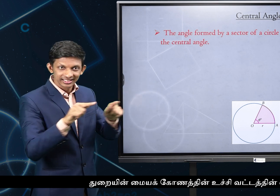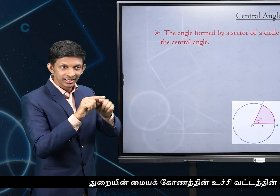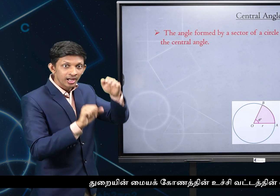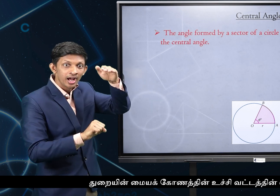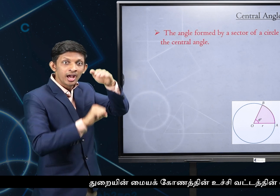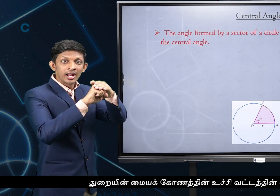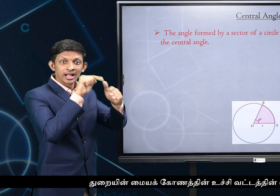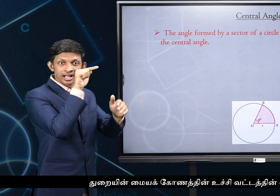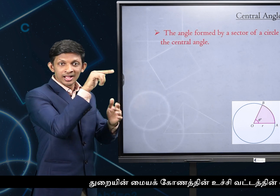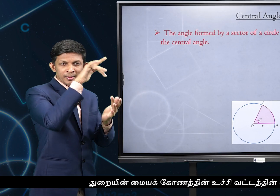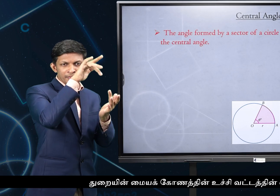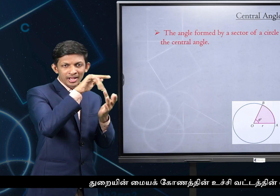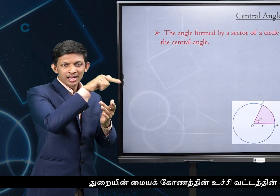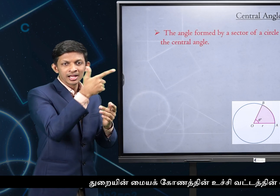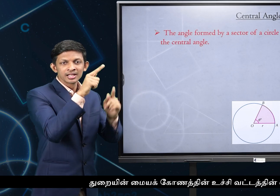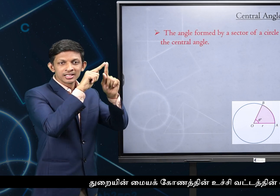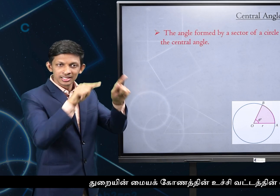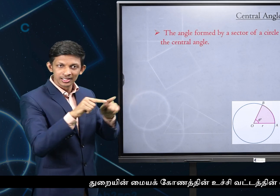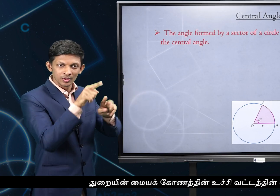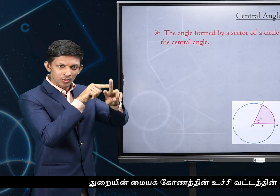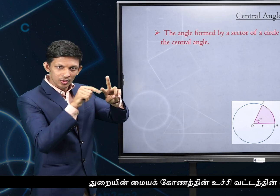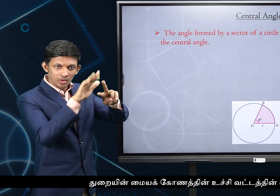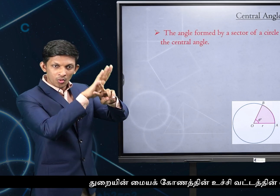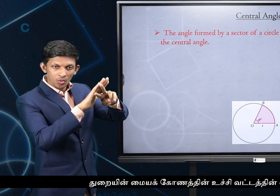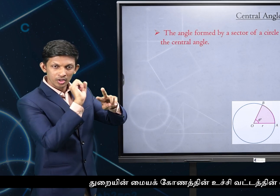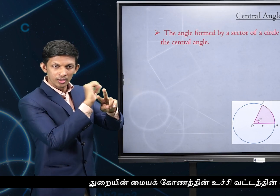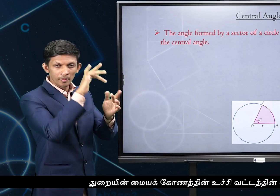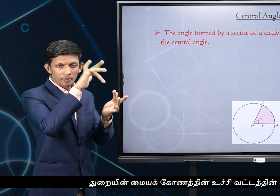துறையின் மைய கோணத்தின் உச்சி வட்டத்தின் மையமாகும்.